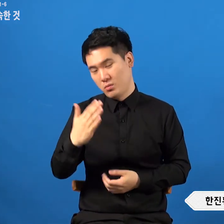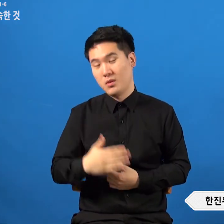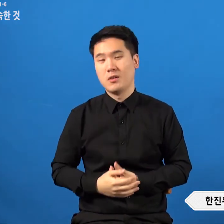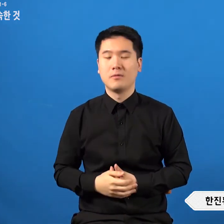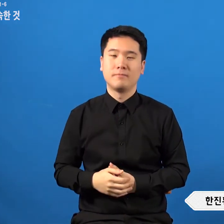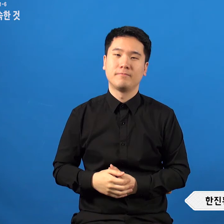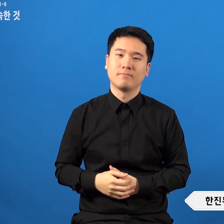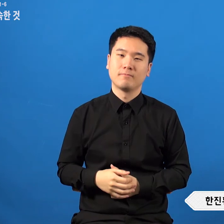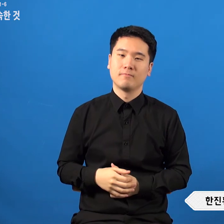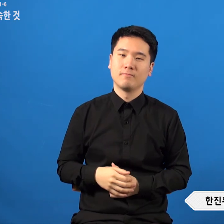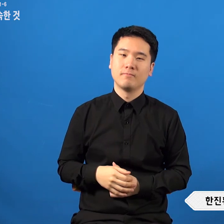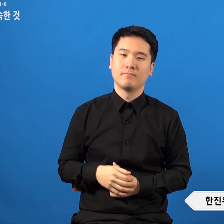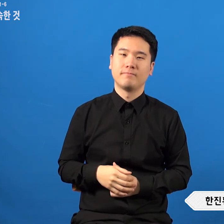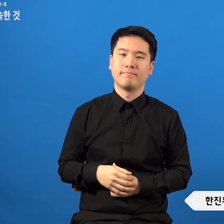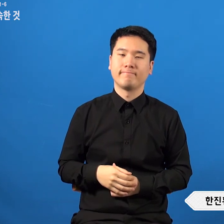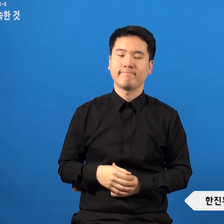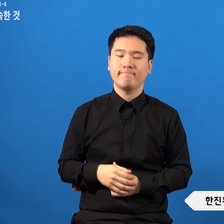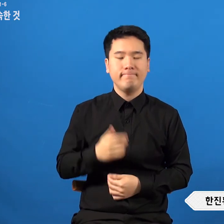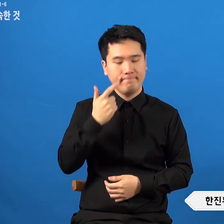되는지요.